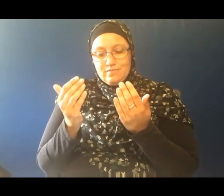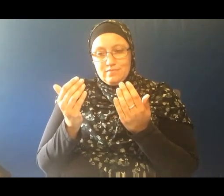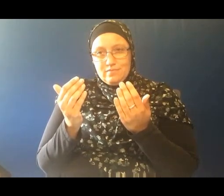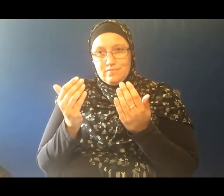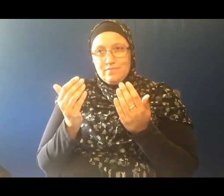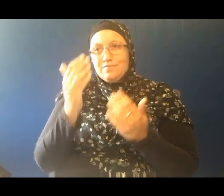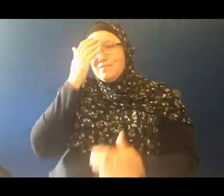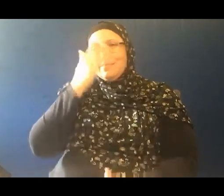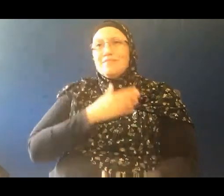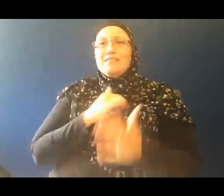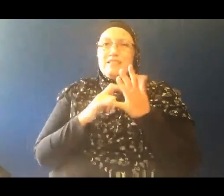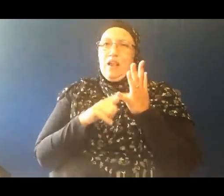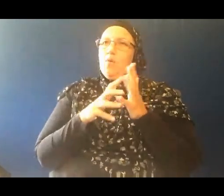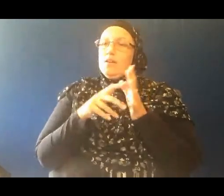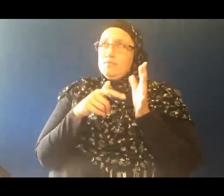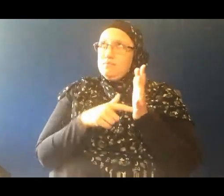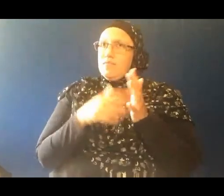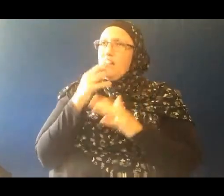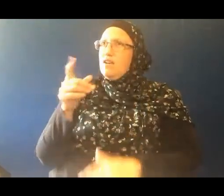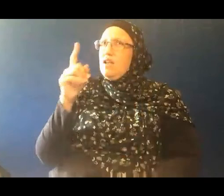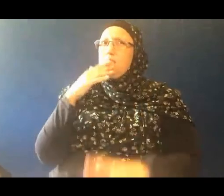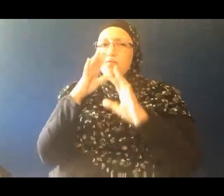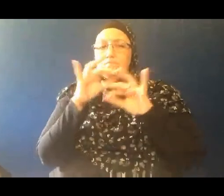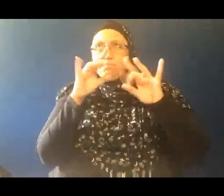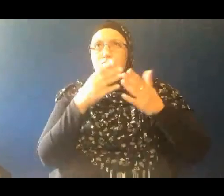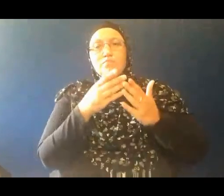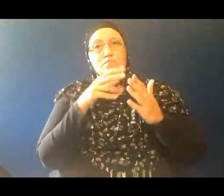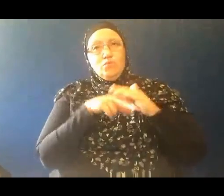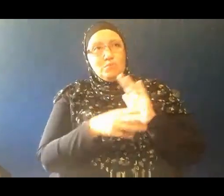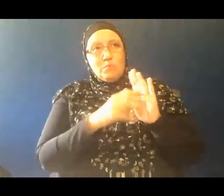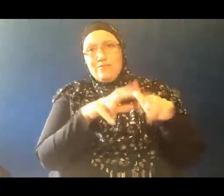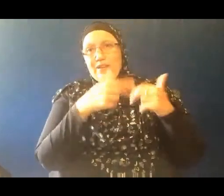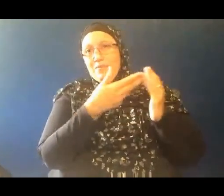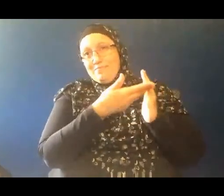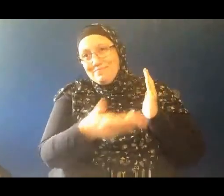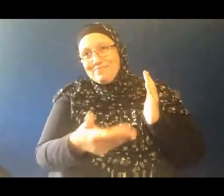صلوا على محمد وآل محمد وكل عام وأنتم بألف خير.